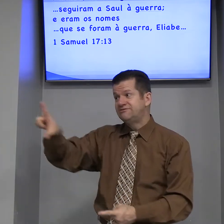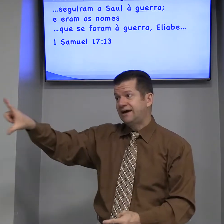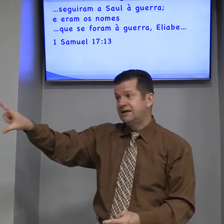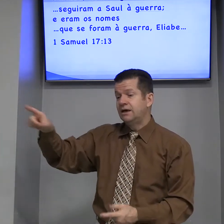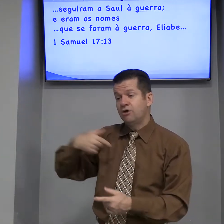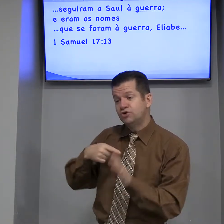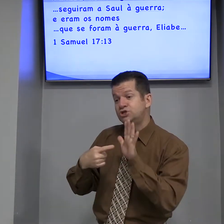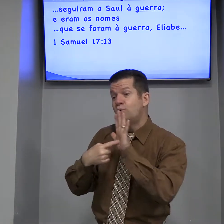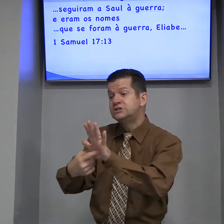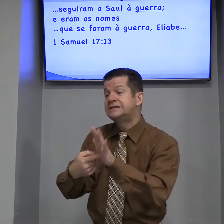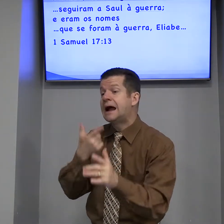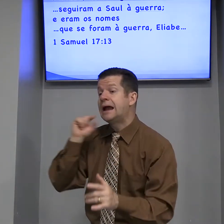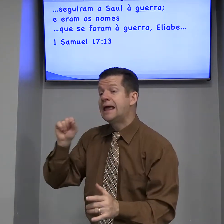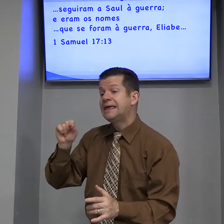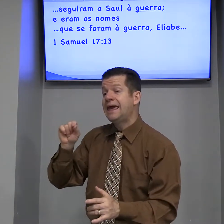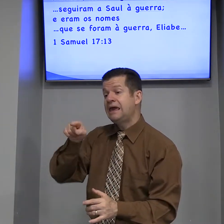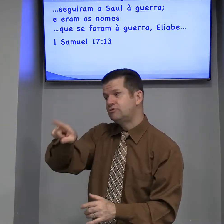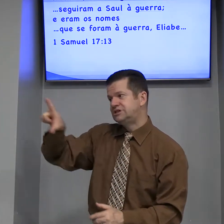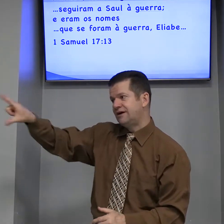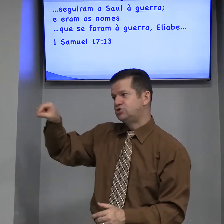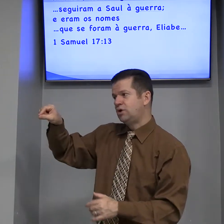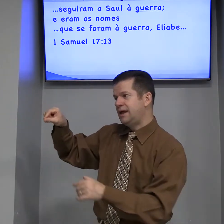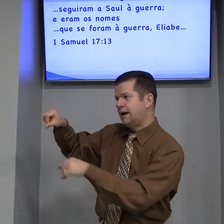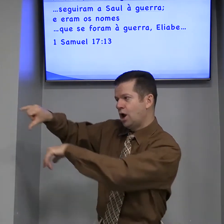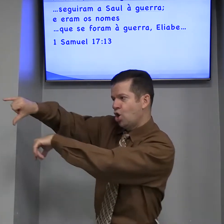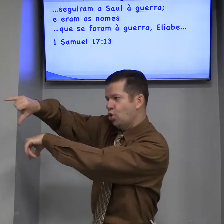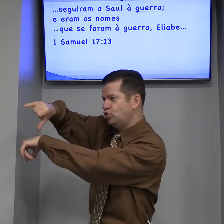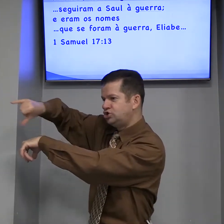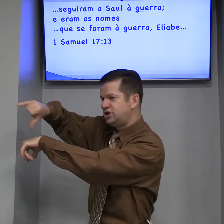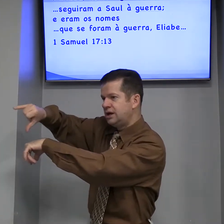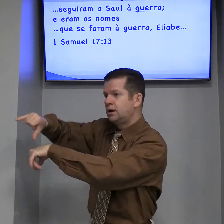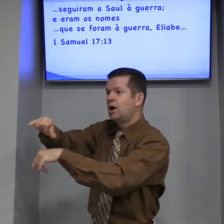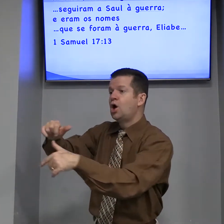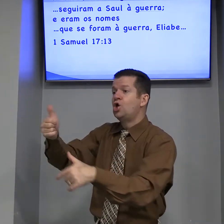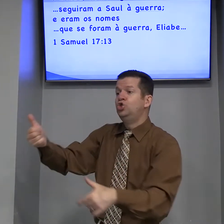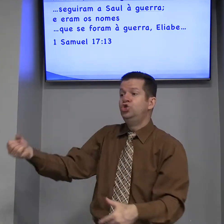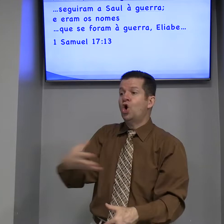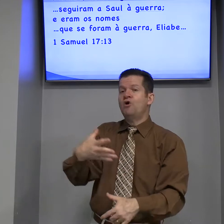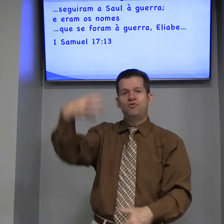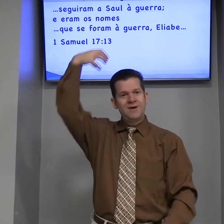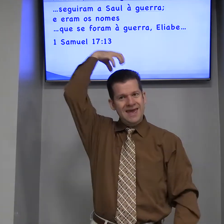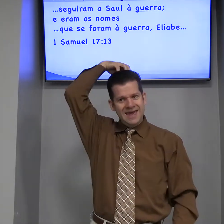vai, eu vou te mostrar quem você vai escolher ungir novo rei.